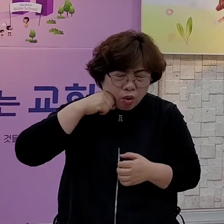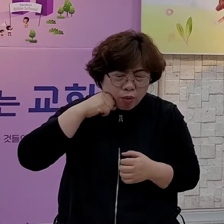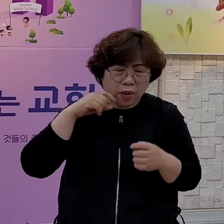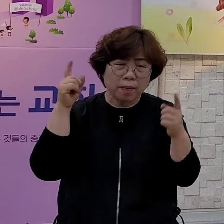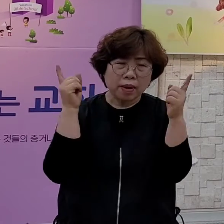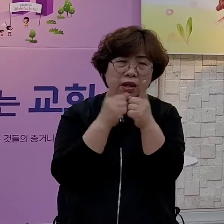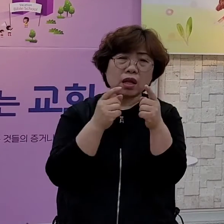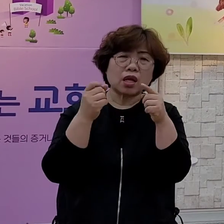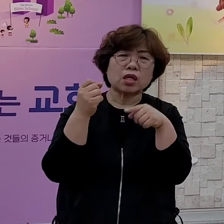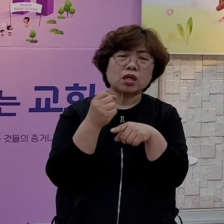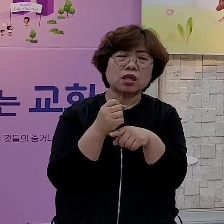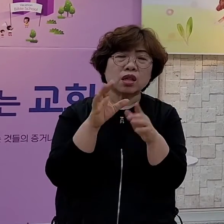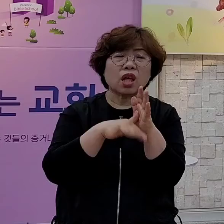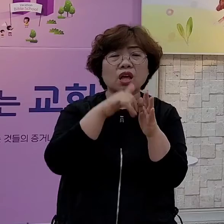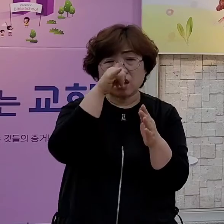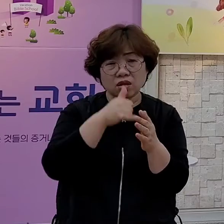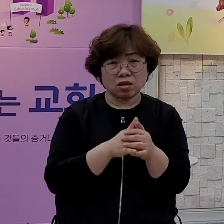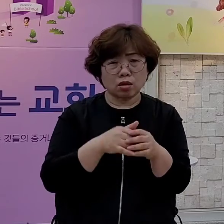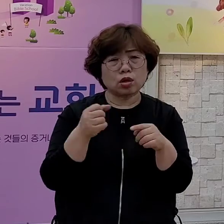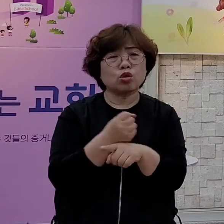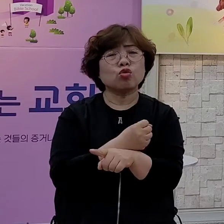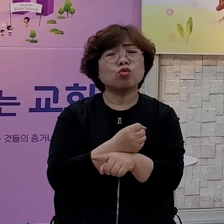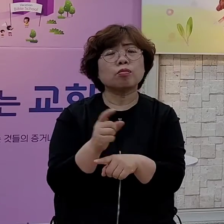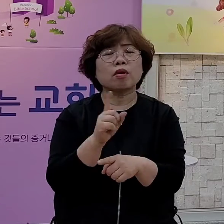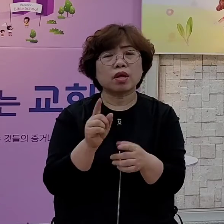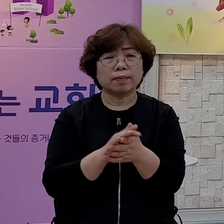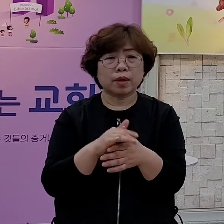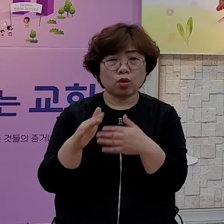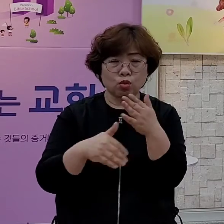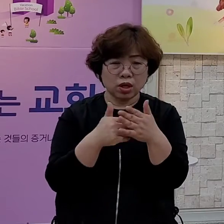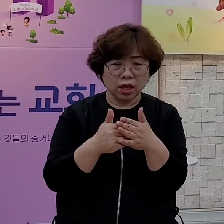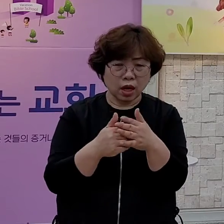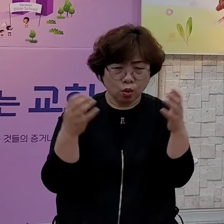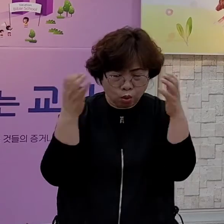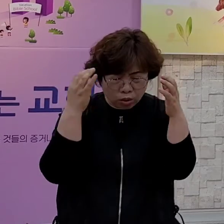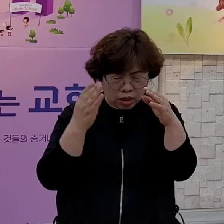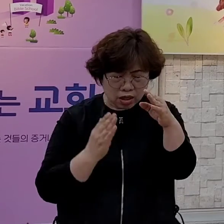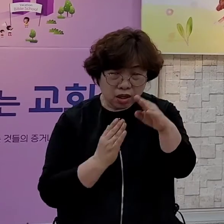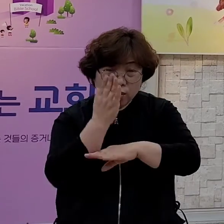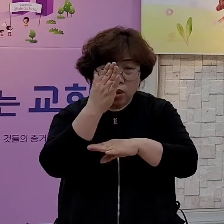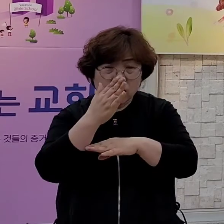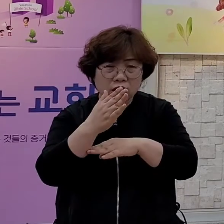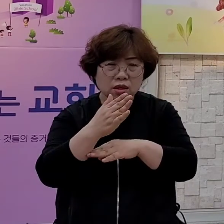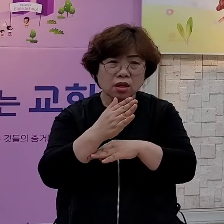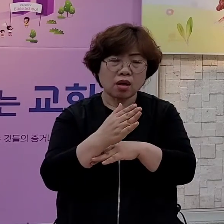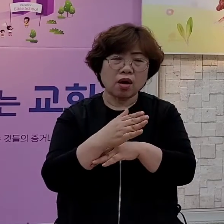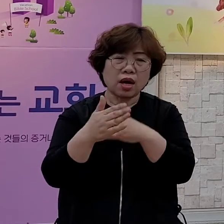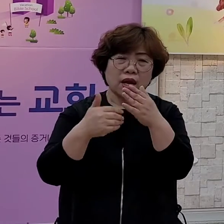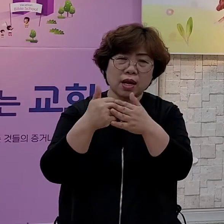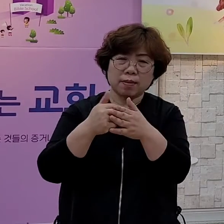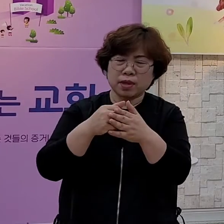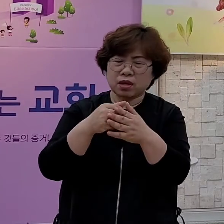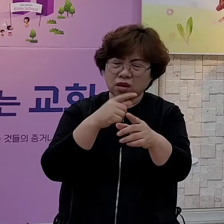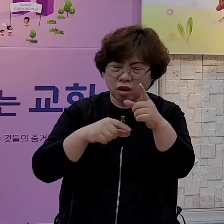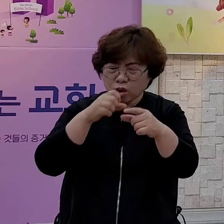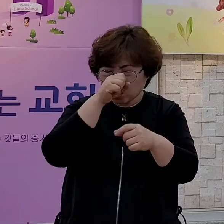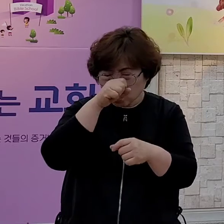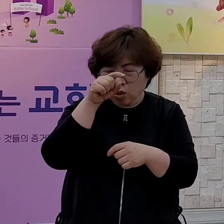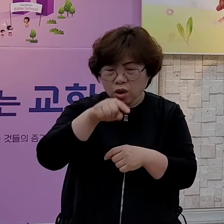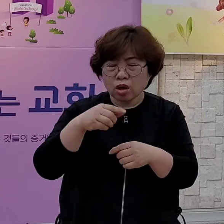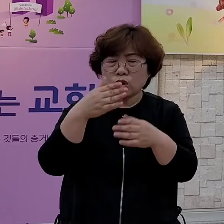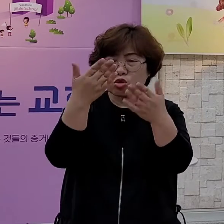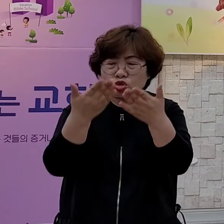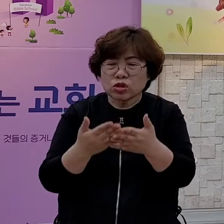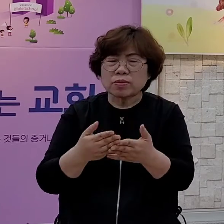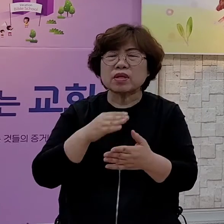주시고자 하는 것이 아니라 그 고난과 환경을 뛰어넘어서 우리에게 더 좋은 것 주시고자 하는 하나님의 섭리와 계획 가운데 잠시 주시는